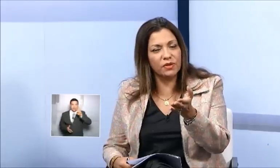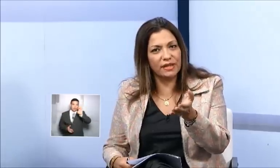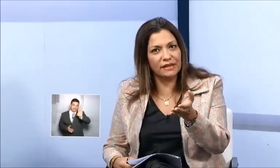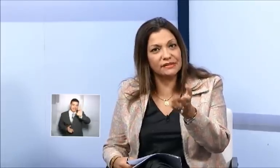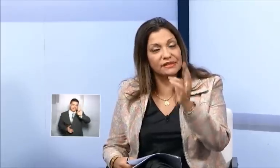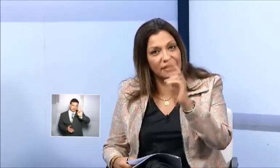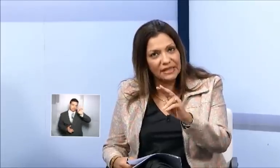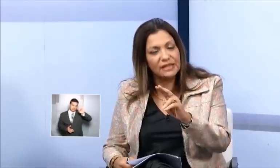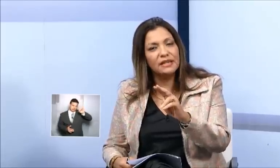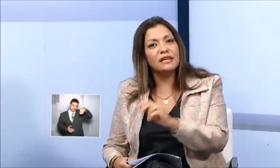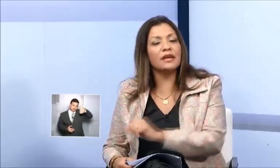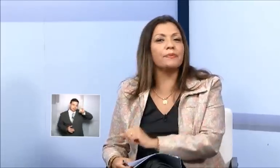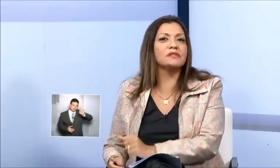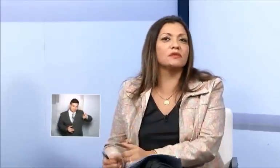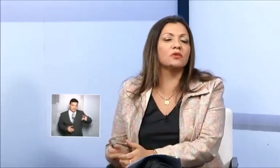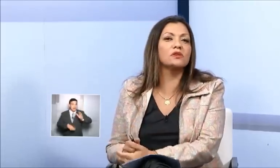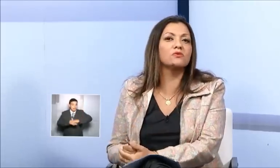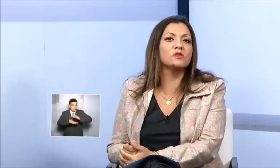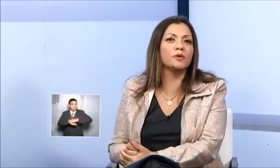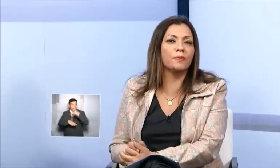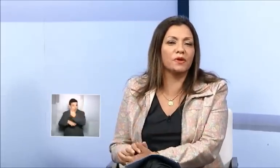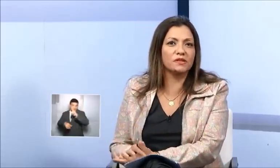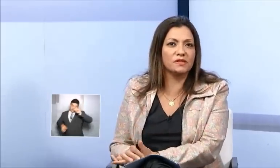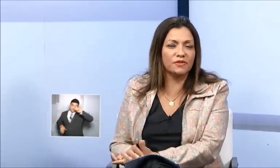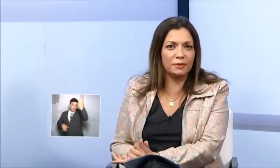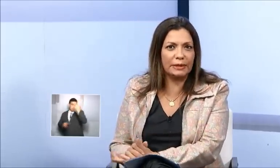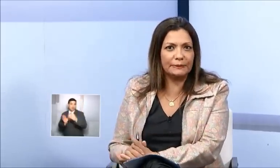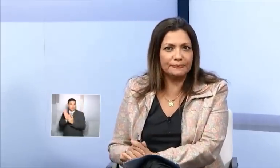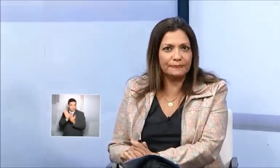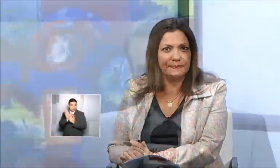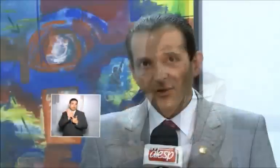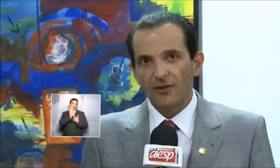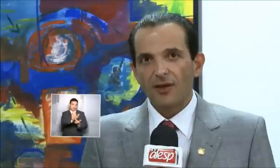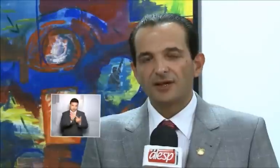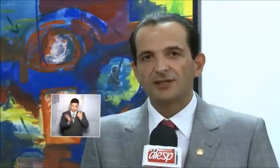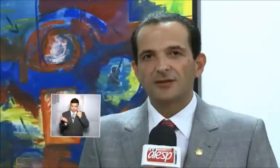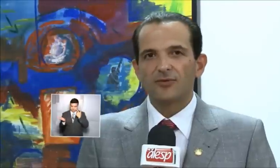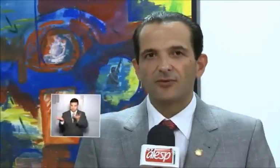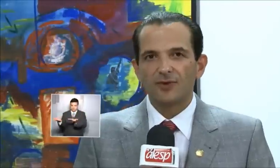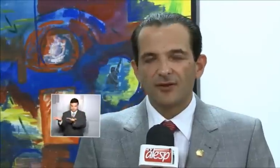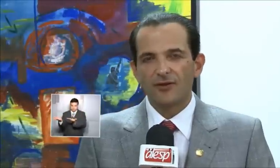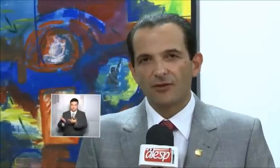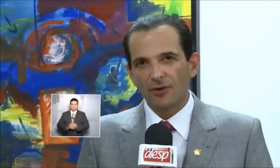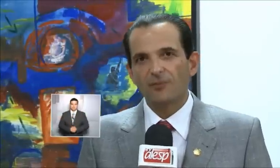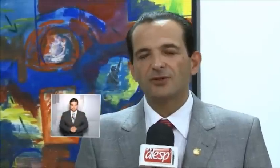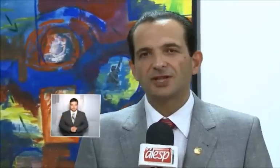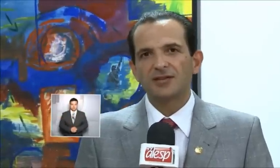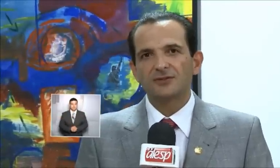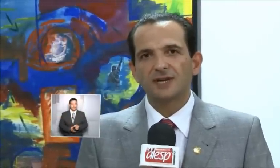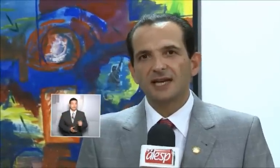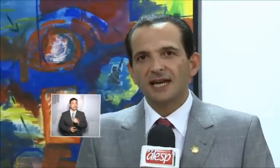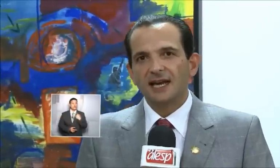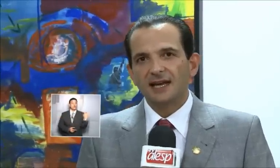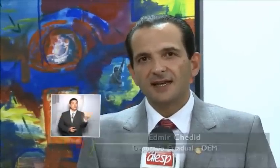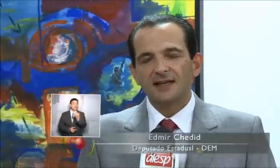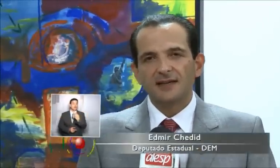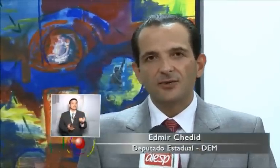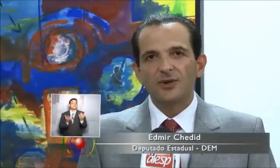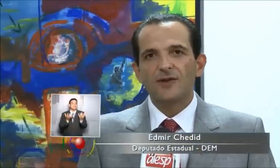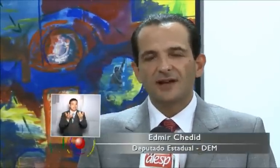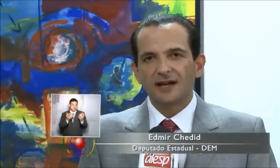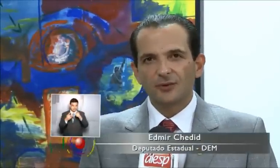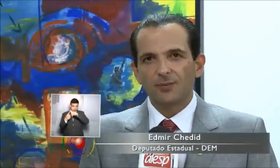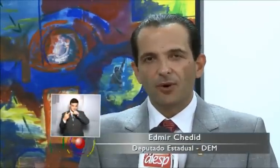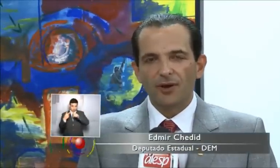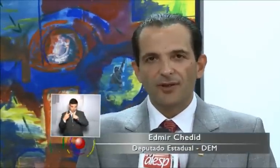do Democratas, ele que apresentou as duas propostas. Vamos lá. O que nós desejamos com esses dois projetos é que